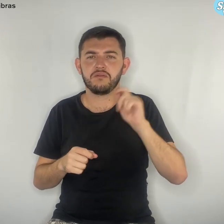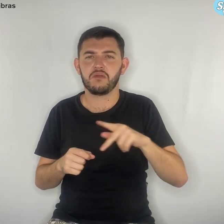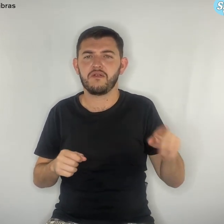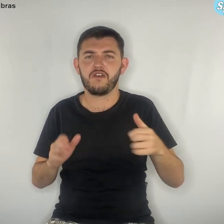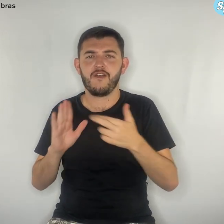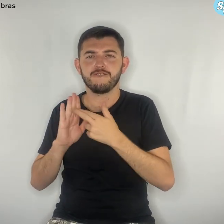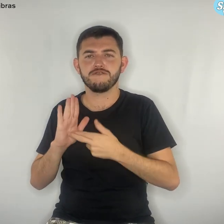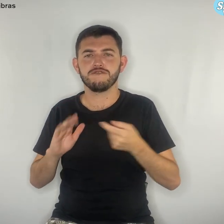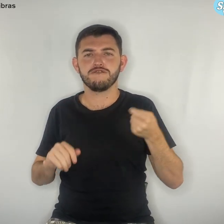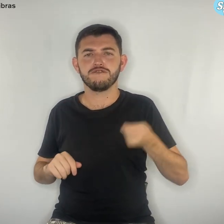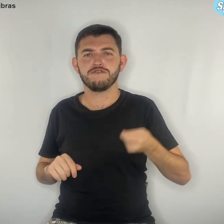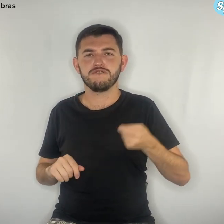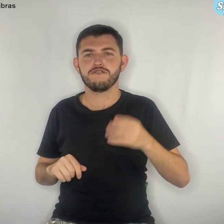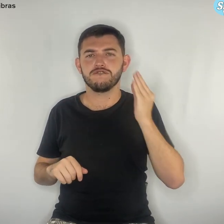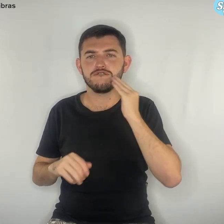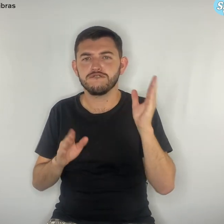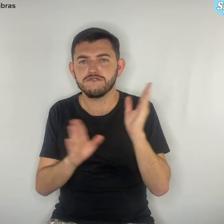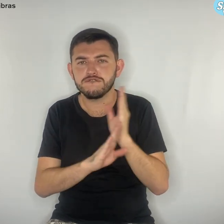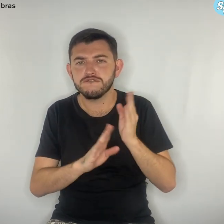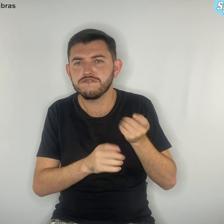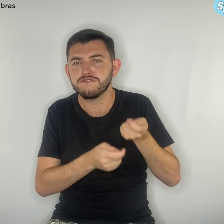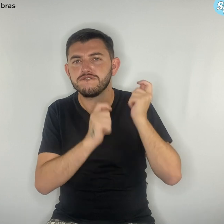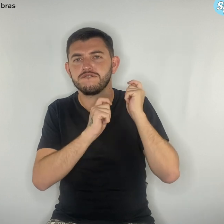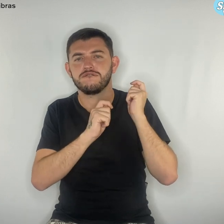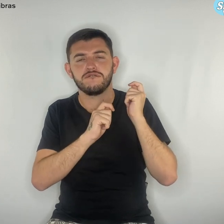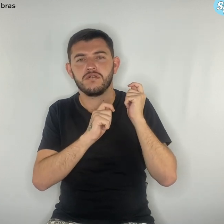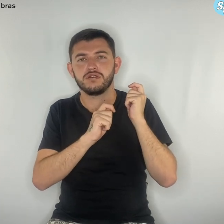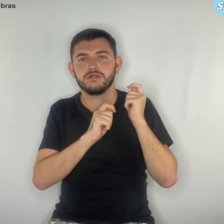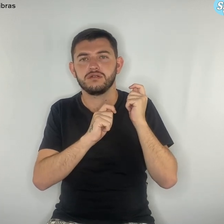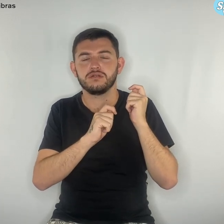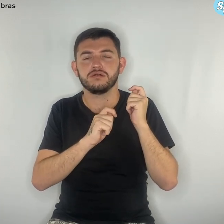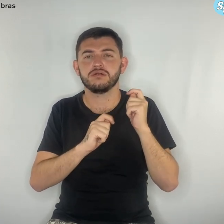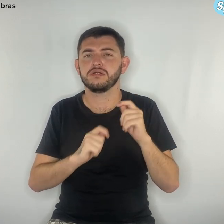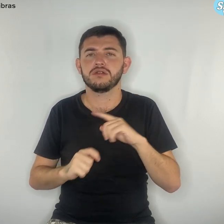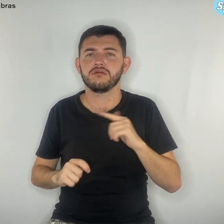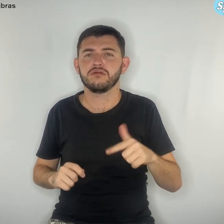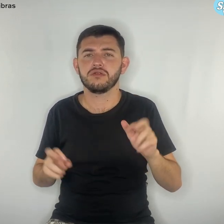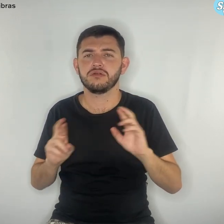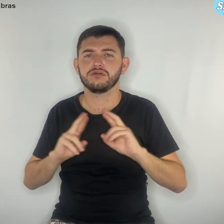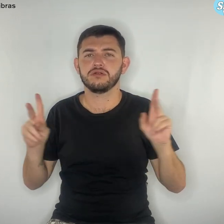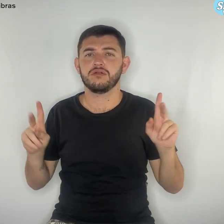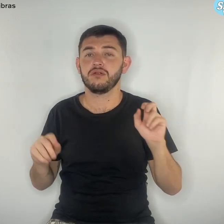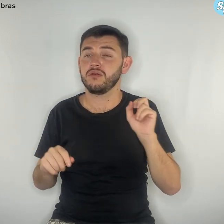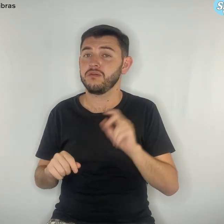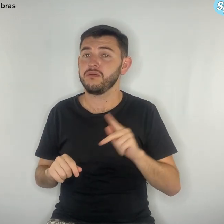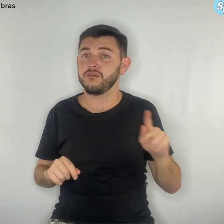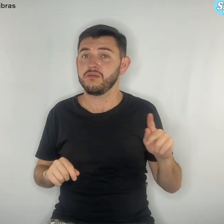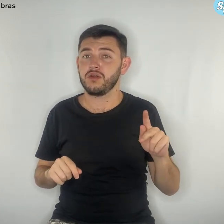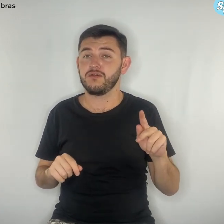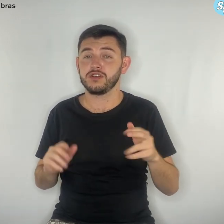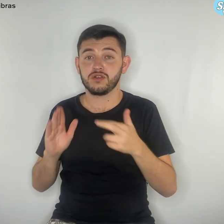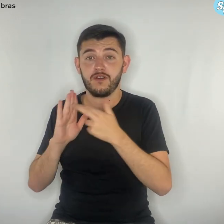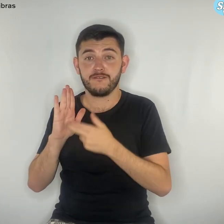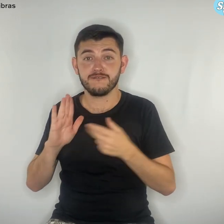tentar sequestrar nossas crianças. Não tem diferença de um professor doutrinador para